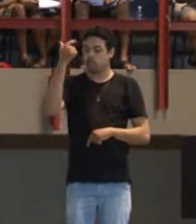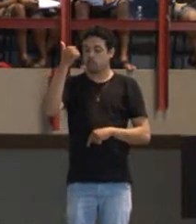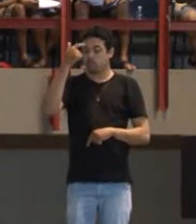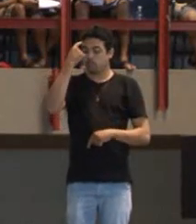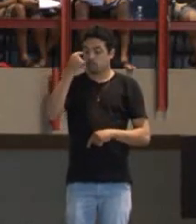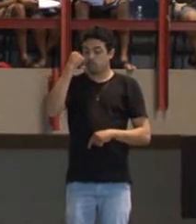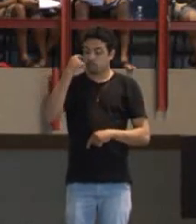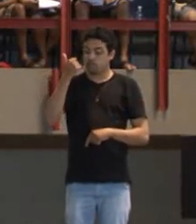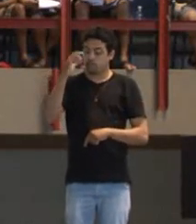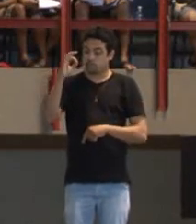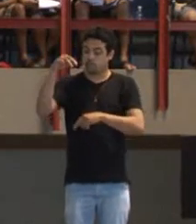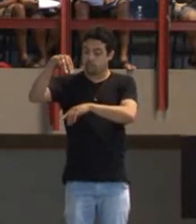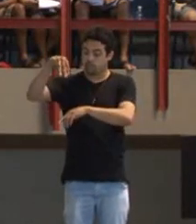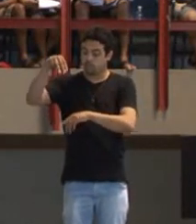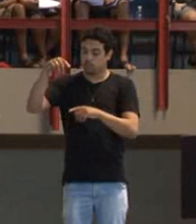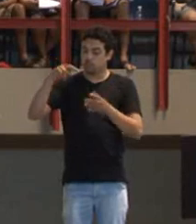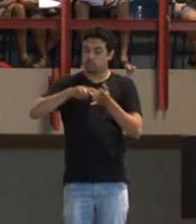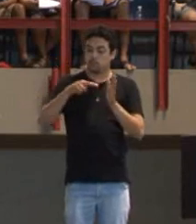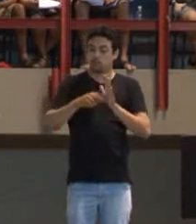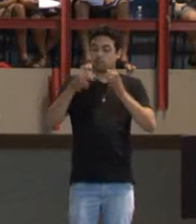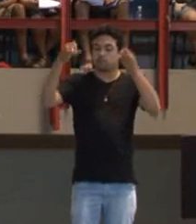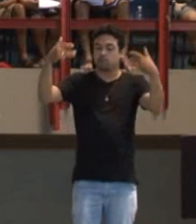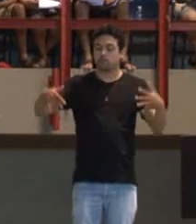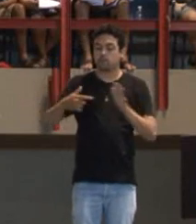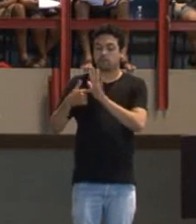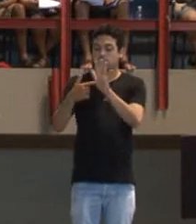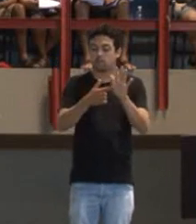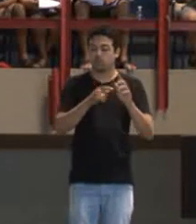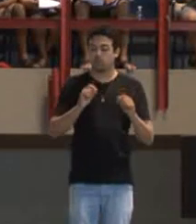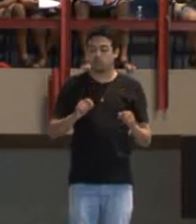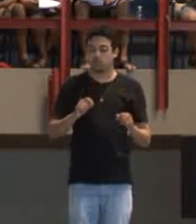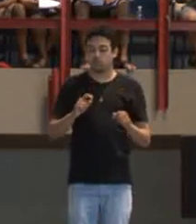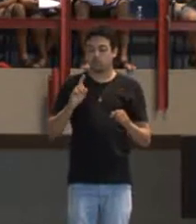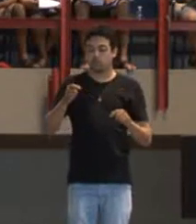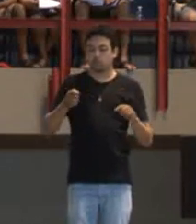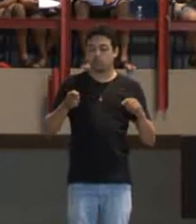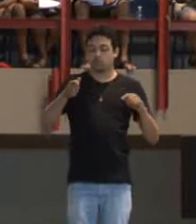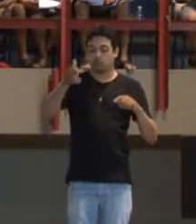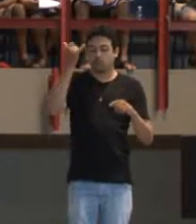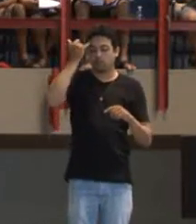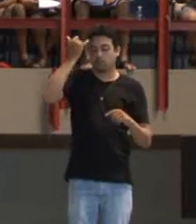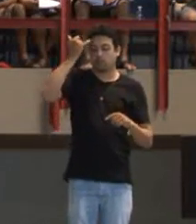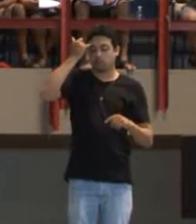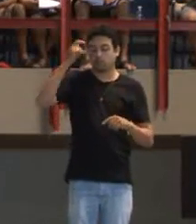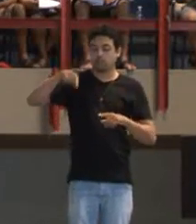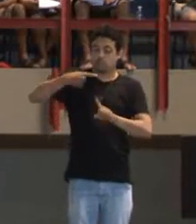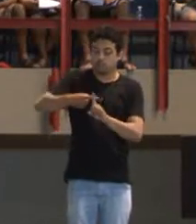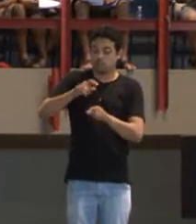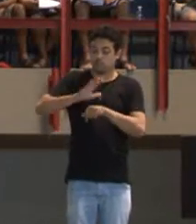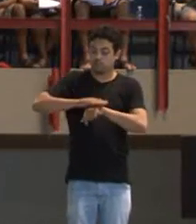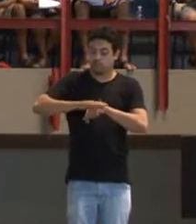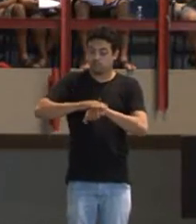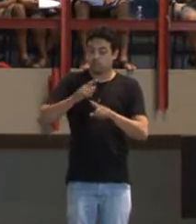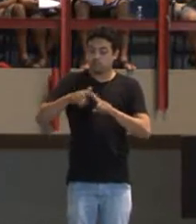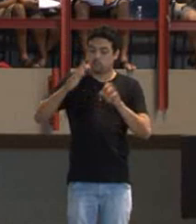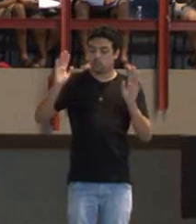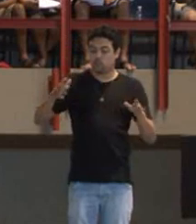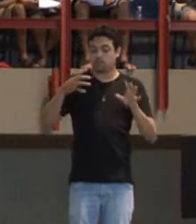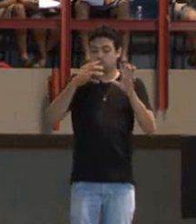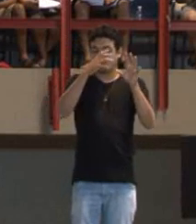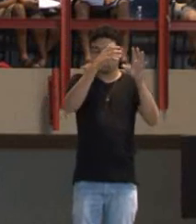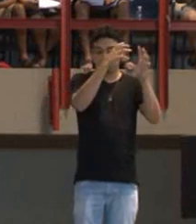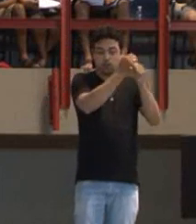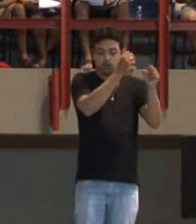10 minutos. Você sabe o que é que o cara está fazendo nessa questão? Te dando trabalho. Você vai ter que fazer um cálculo